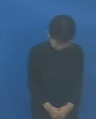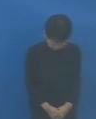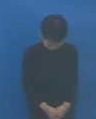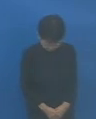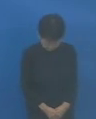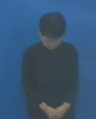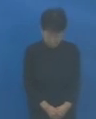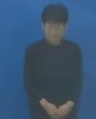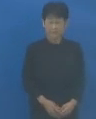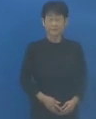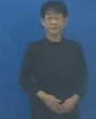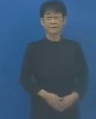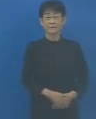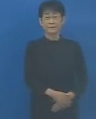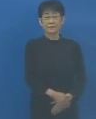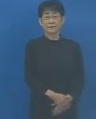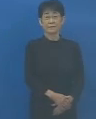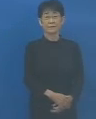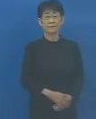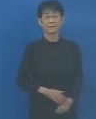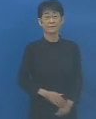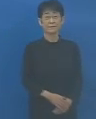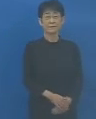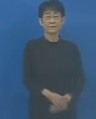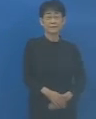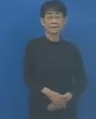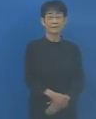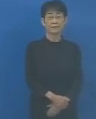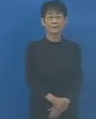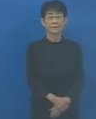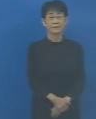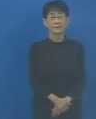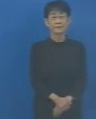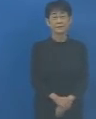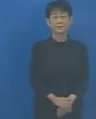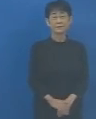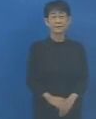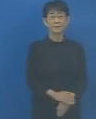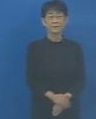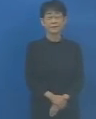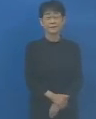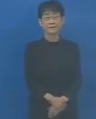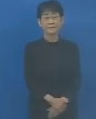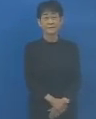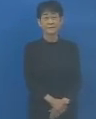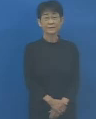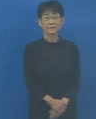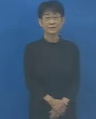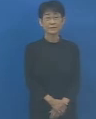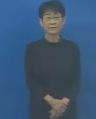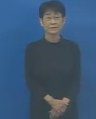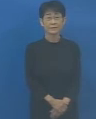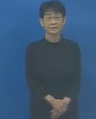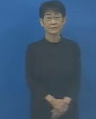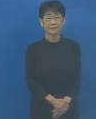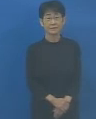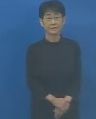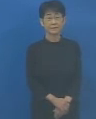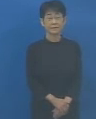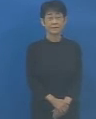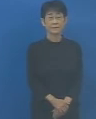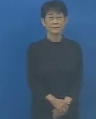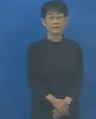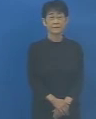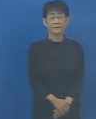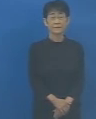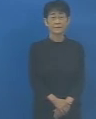わかりました。じゃあ、あの、 ちょっとテレビ映します。 はい、はい、 よろしくお願いします。 はい、早めに。 これじゃあ、時間になりましたので、よろ